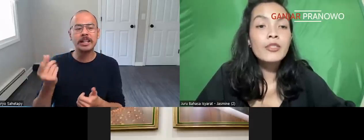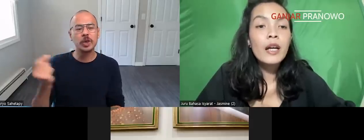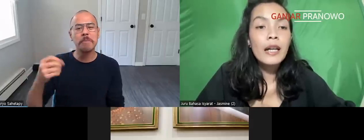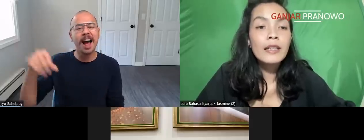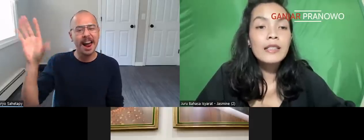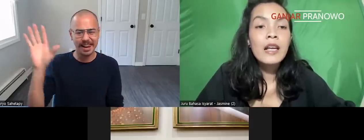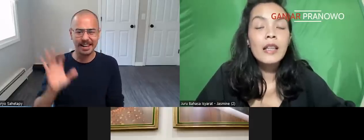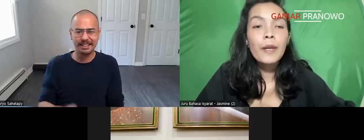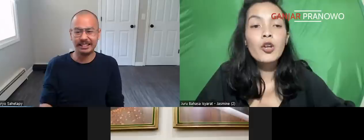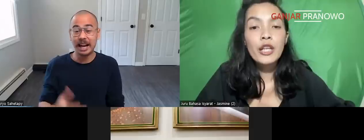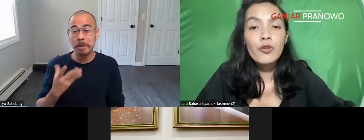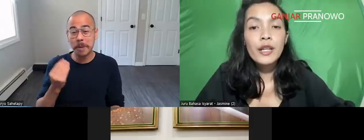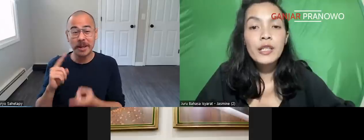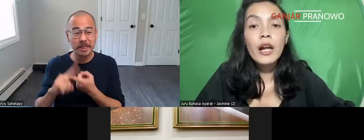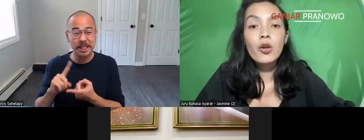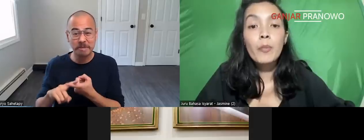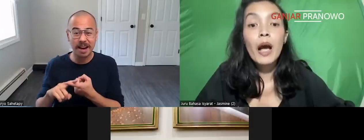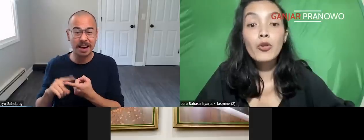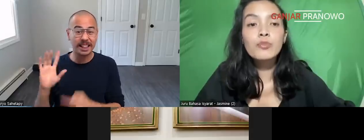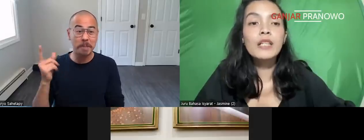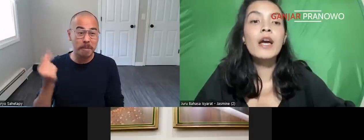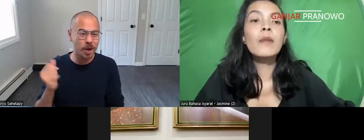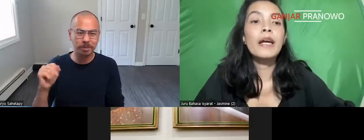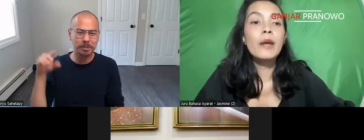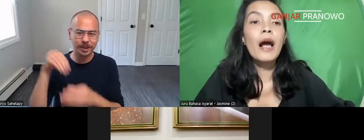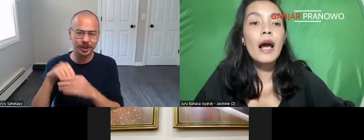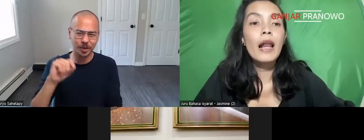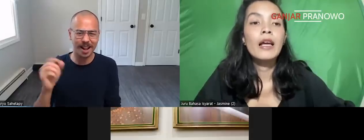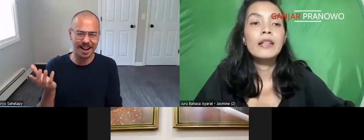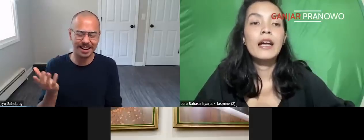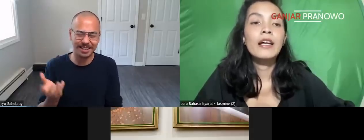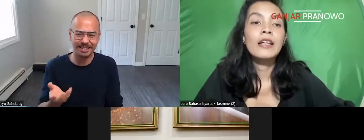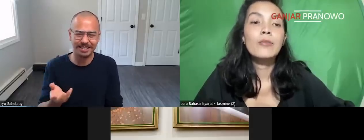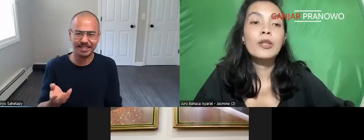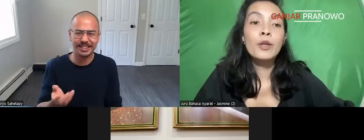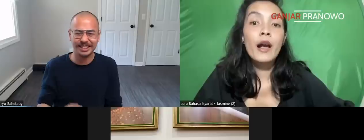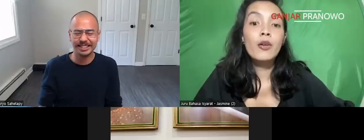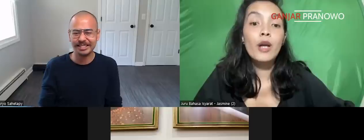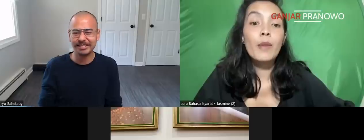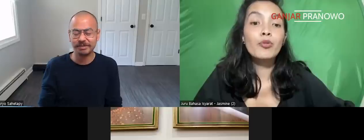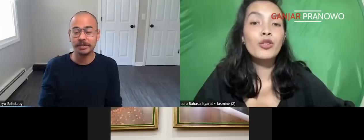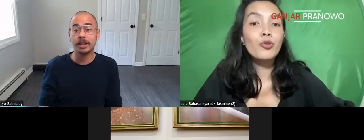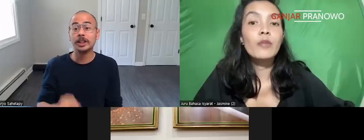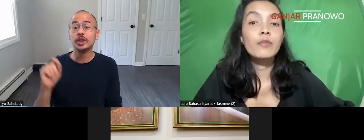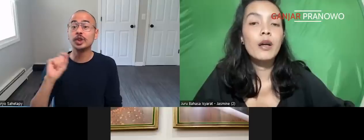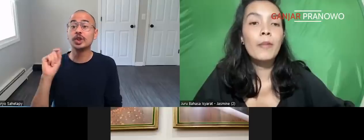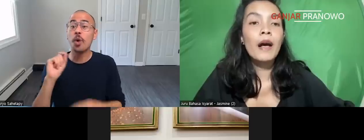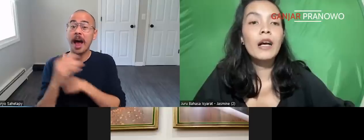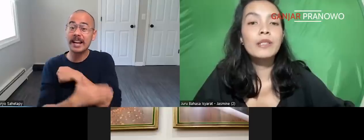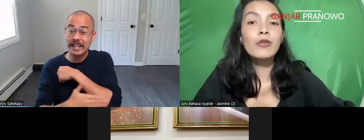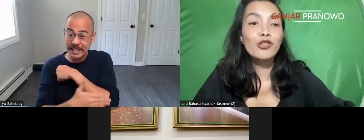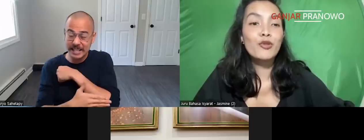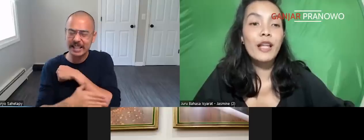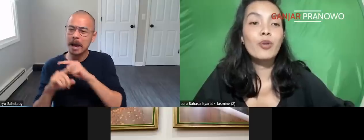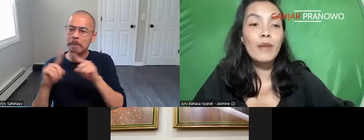Amerika juga gratis tapi kalau di Indonesia Kalau yang bagus biasanya bayarnya mahal nah teman-teman yang kurang mampu tentuak apa